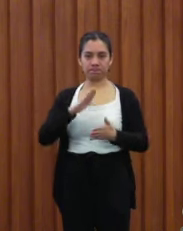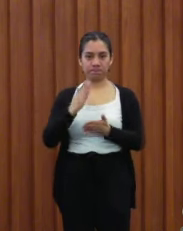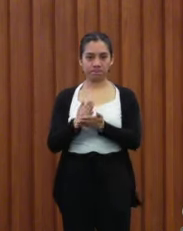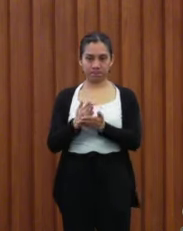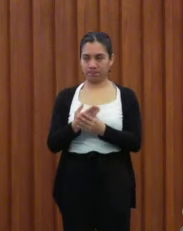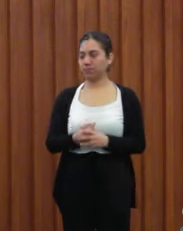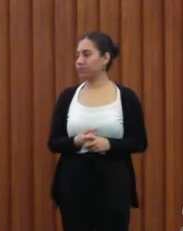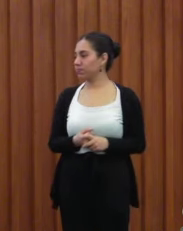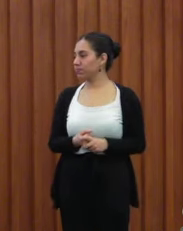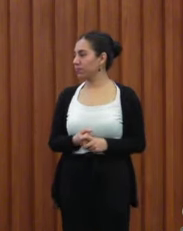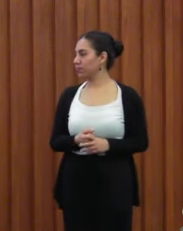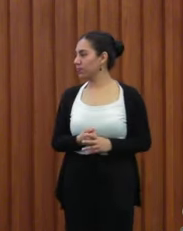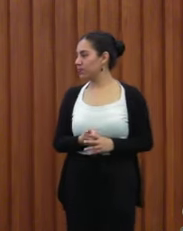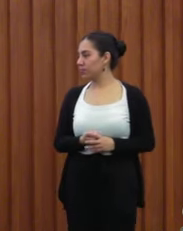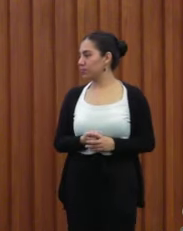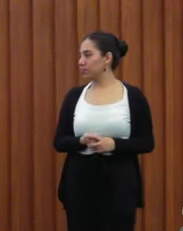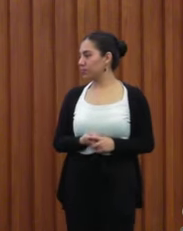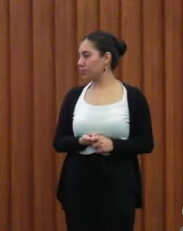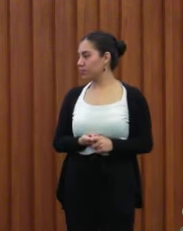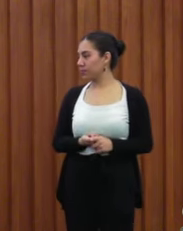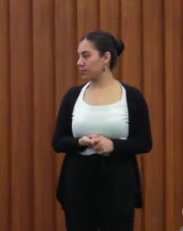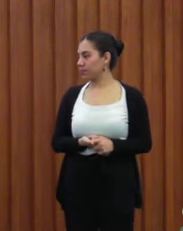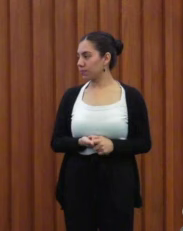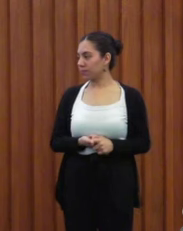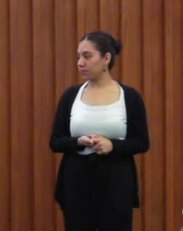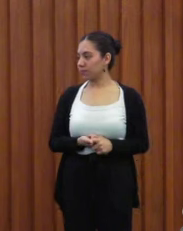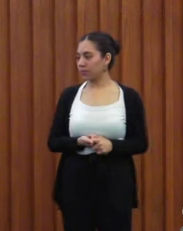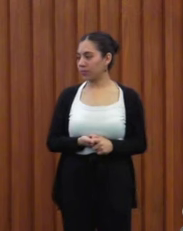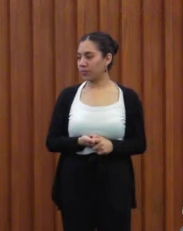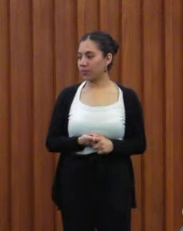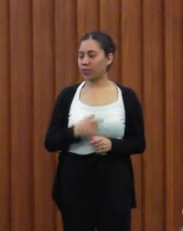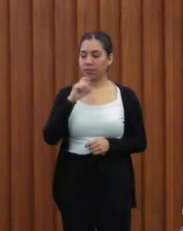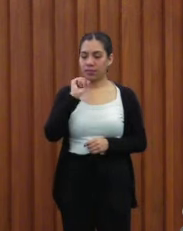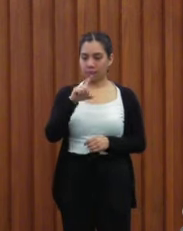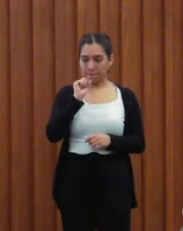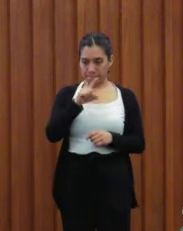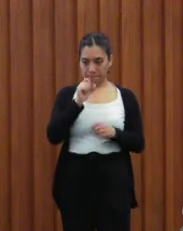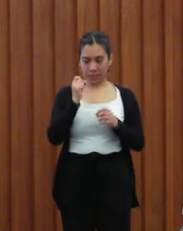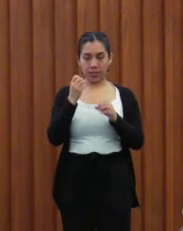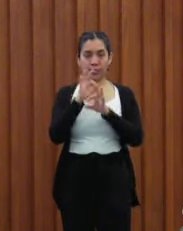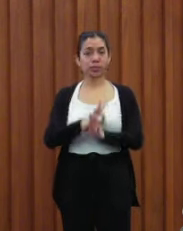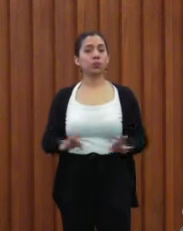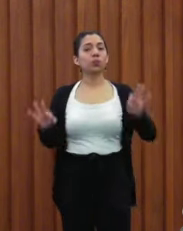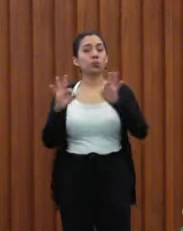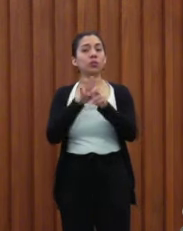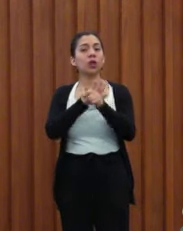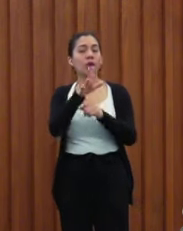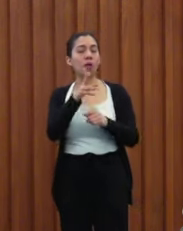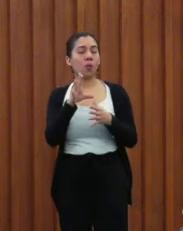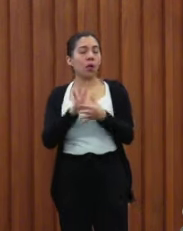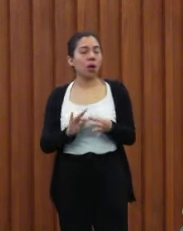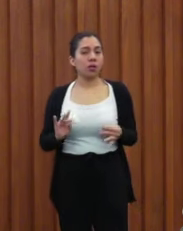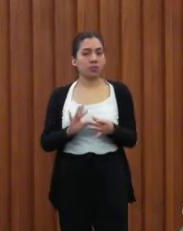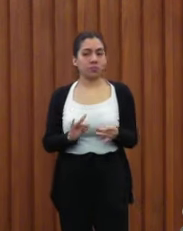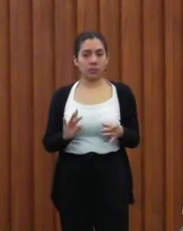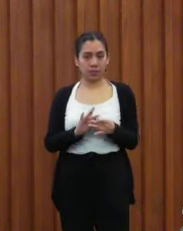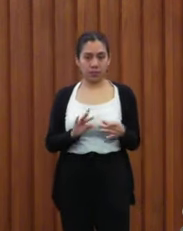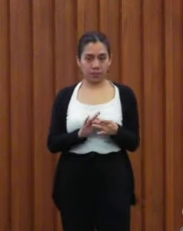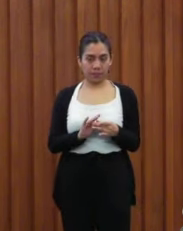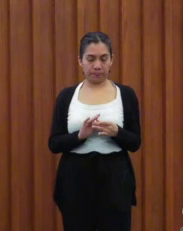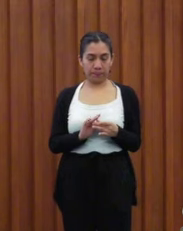Esta parte es, como les digo, sumamente importante en el camino que ya nos señalaron tanto Adrián como